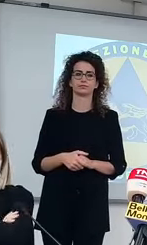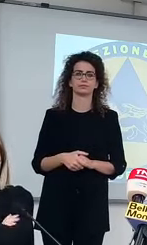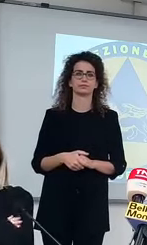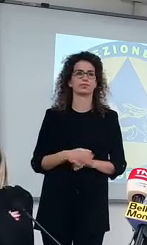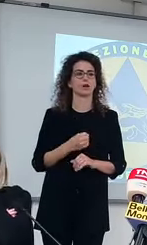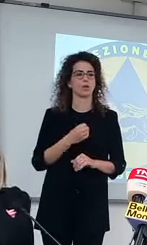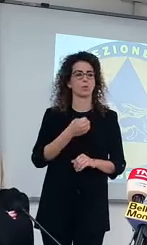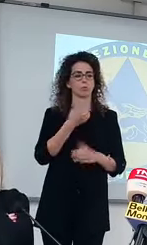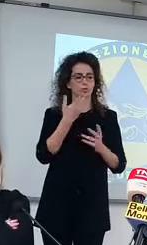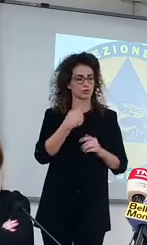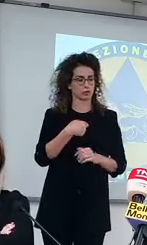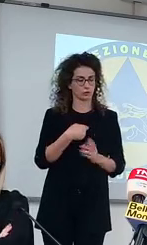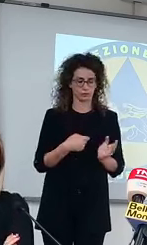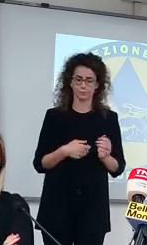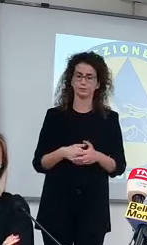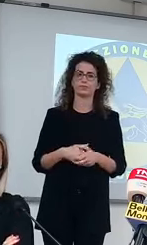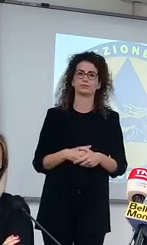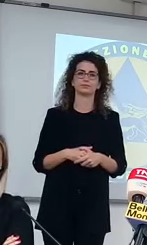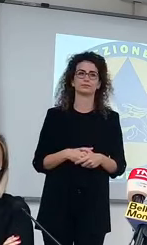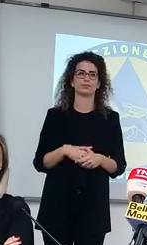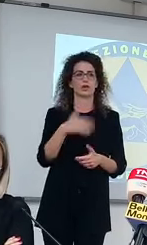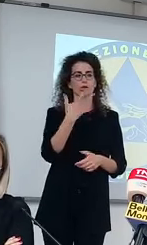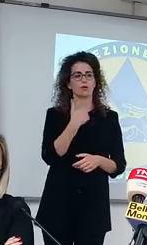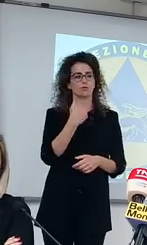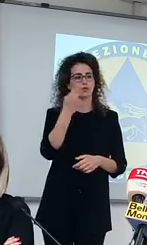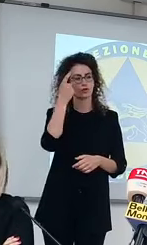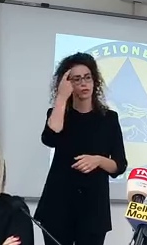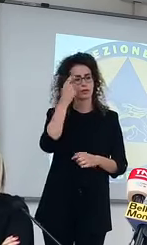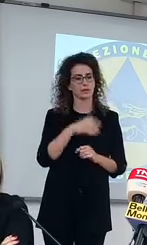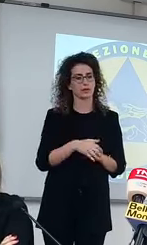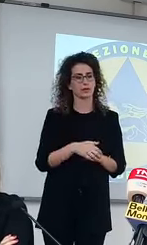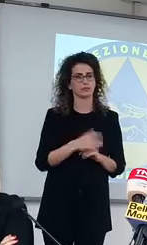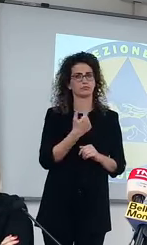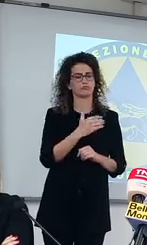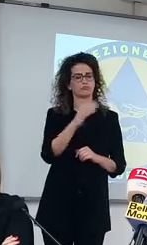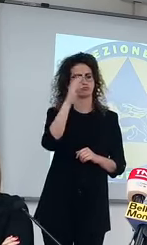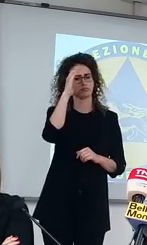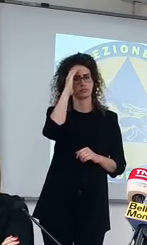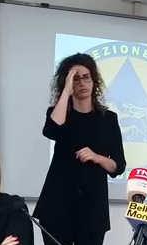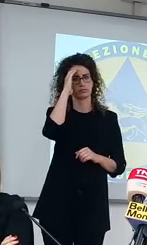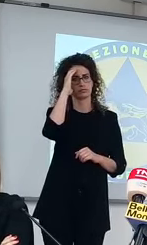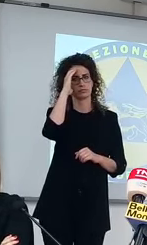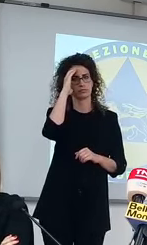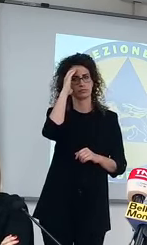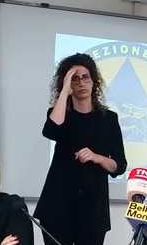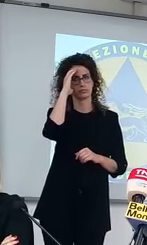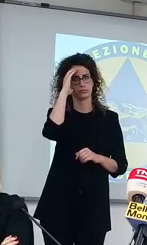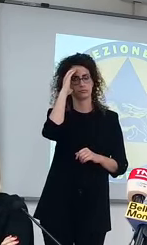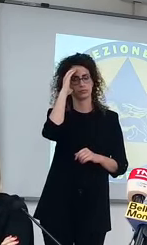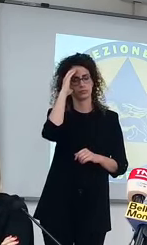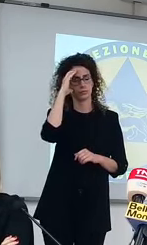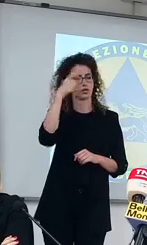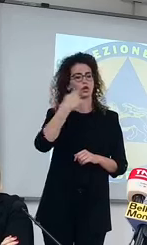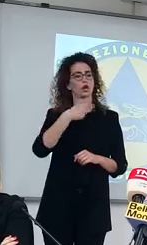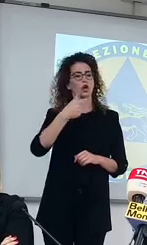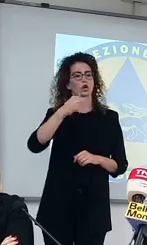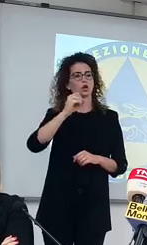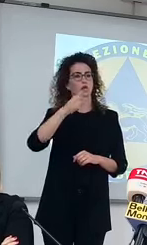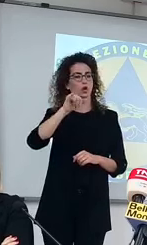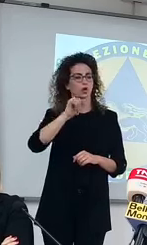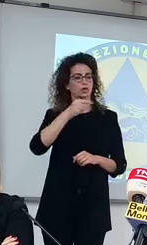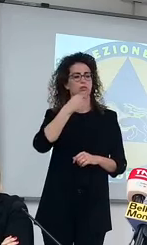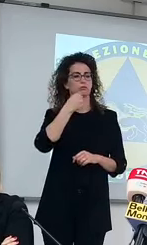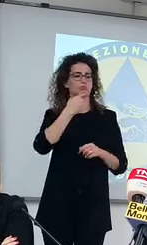Sì, buongiorno Presidente. Io volevo sapere, siccome ho ascoltato oggi il governatore Toti che parlava appunto